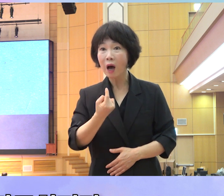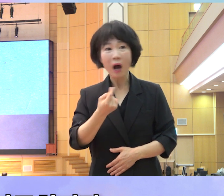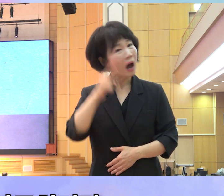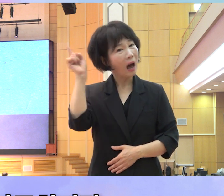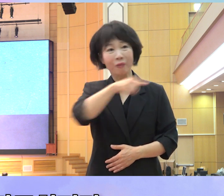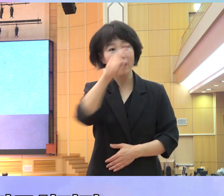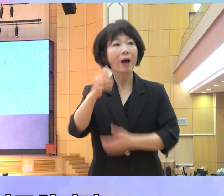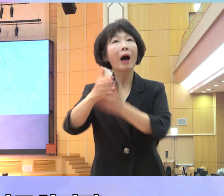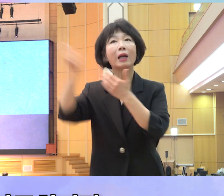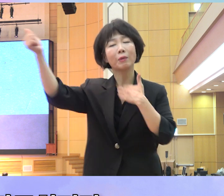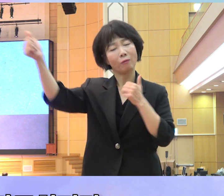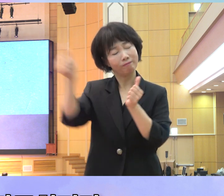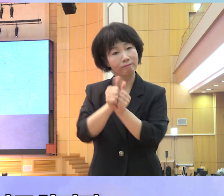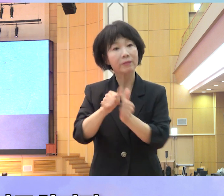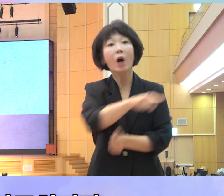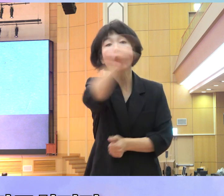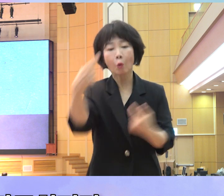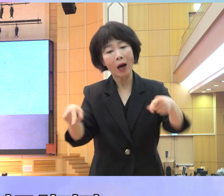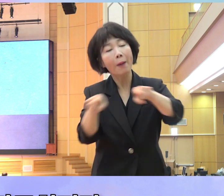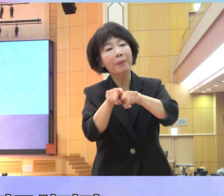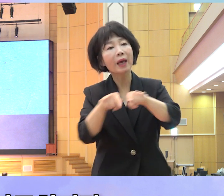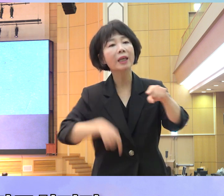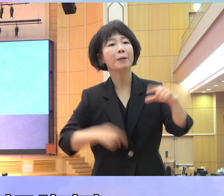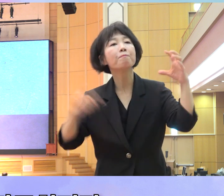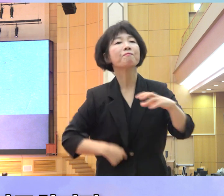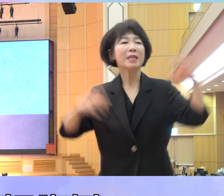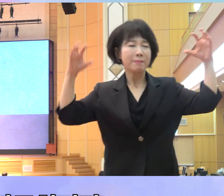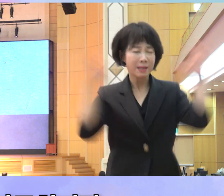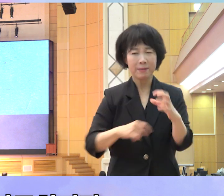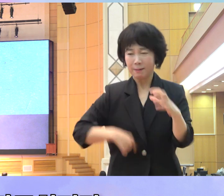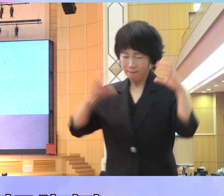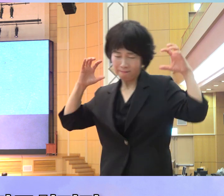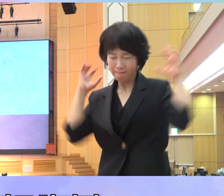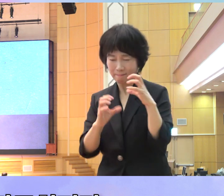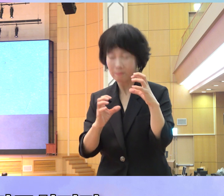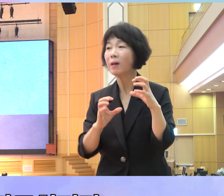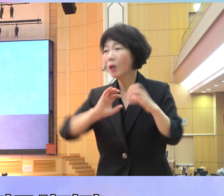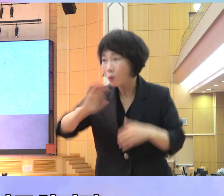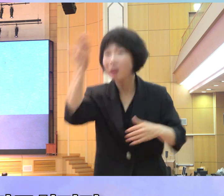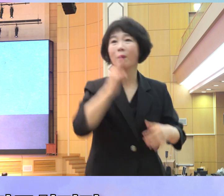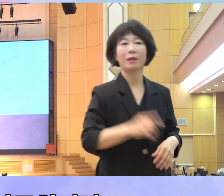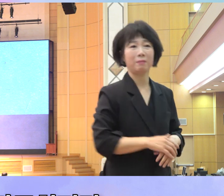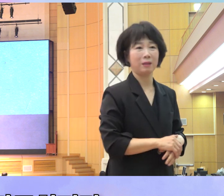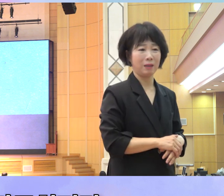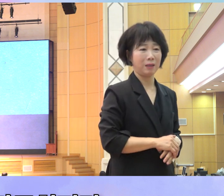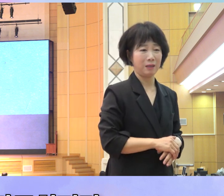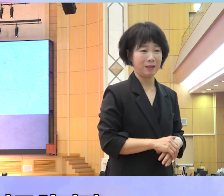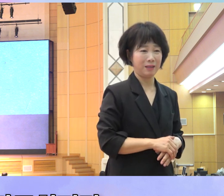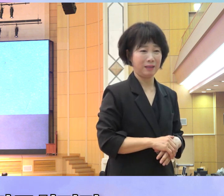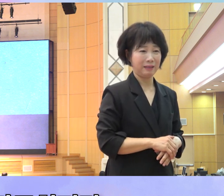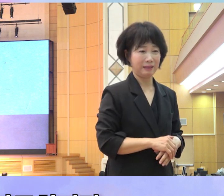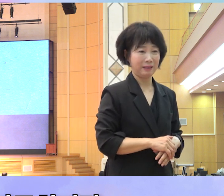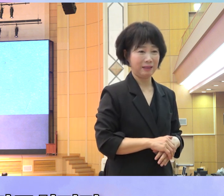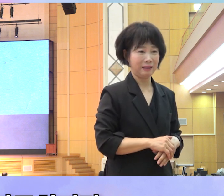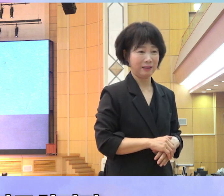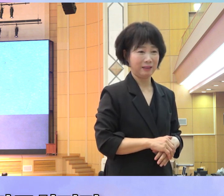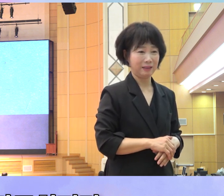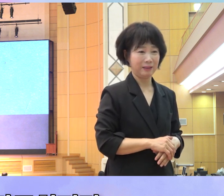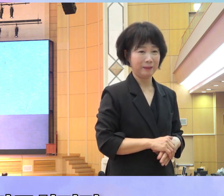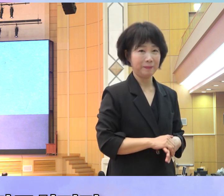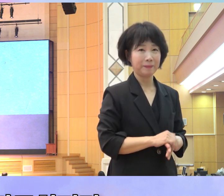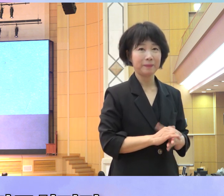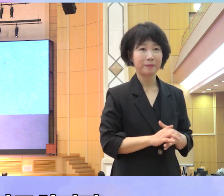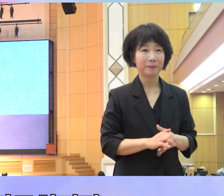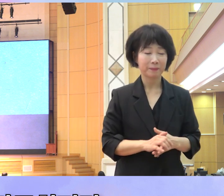혼자 하면 하나님의 영광이 안 나타나. 나 혼자 하면 내가 혼자 잘났거든. 저도 지금 담임 목사님 기도하는 중에